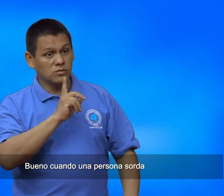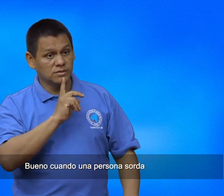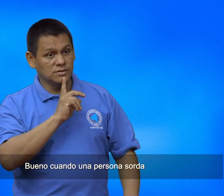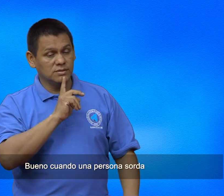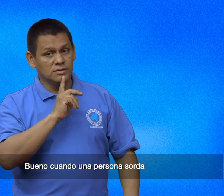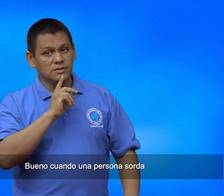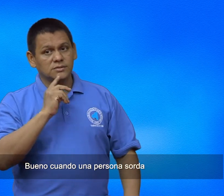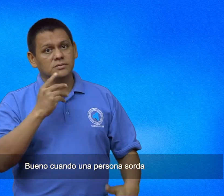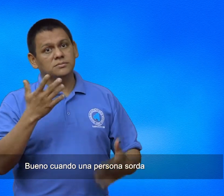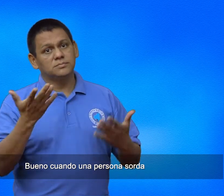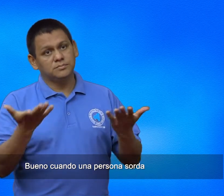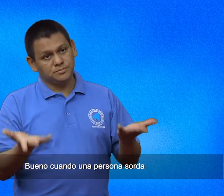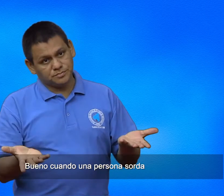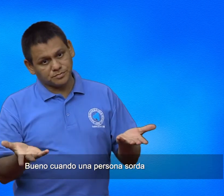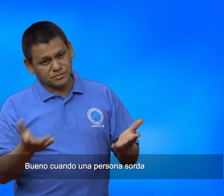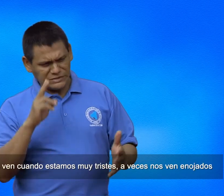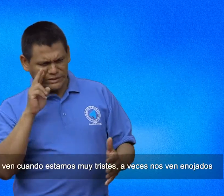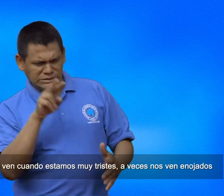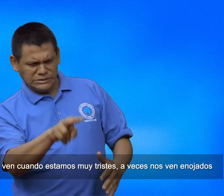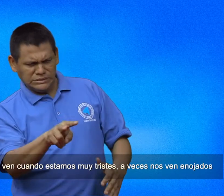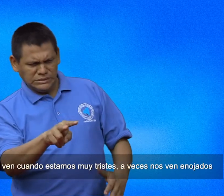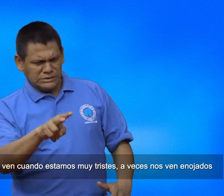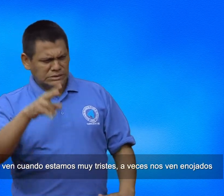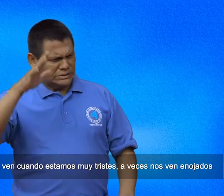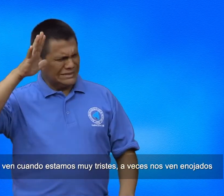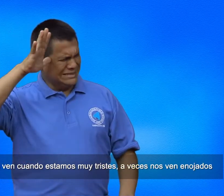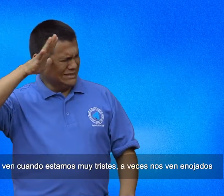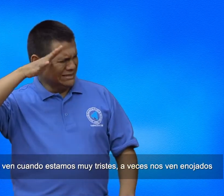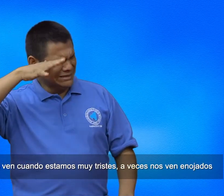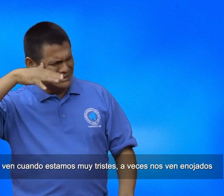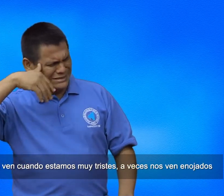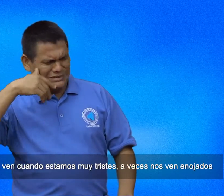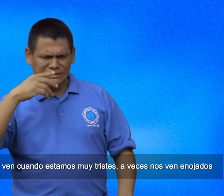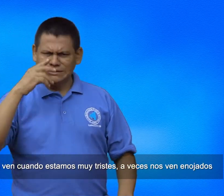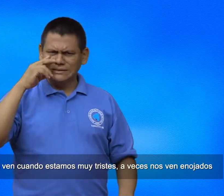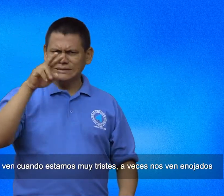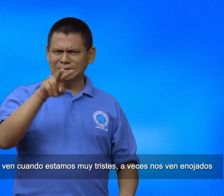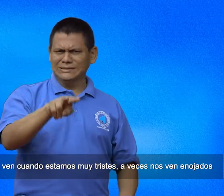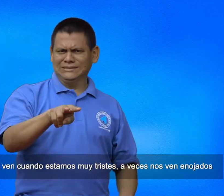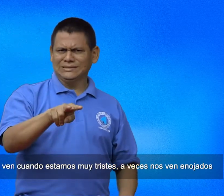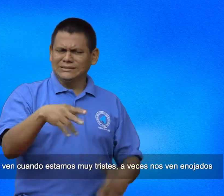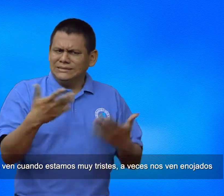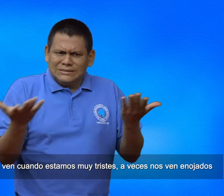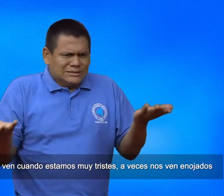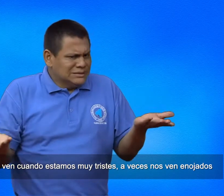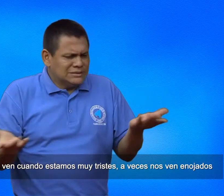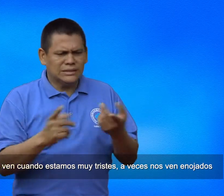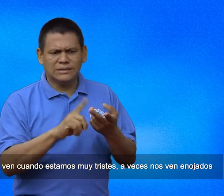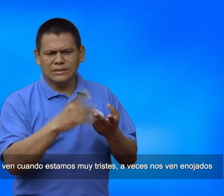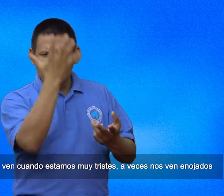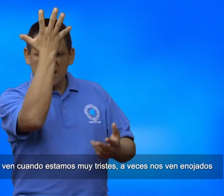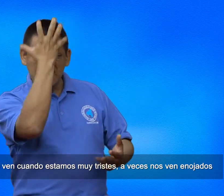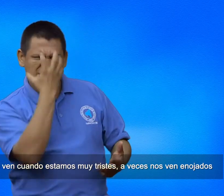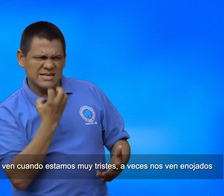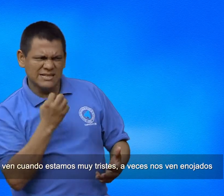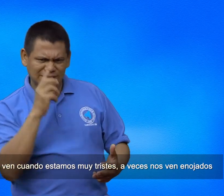cuando una persona sorda a veces nos ven cuando estamos muy tristes a veces nos ven